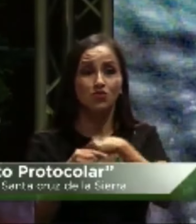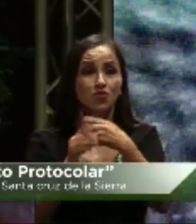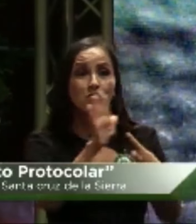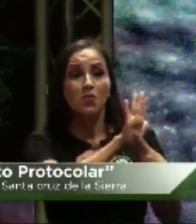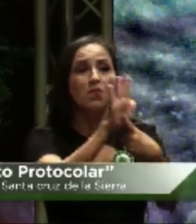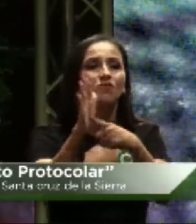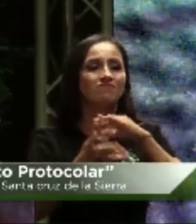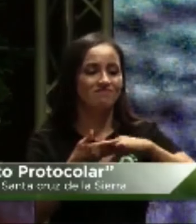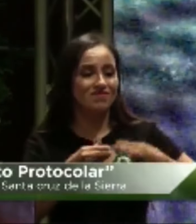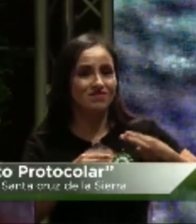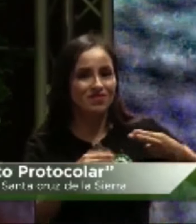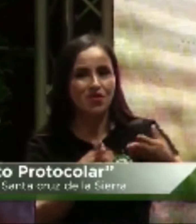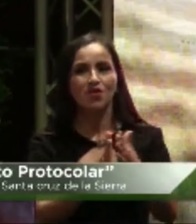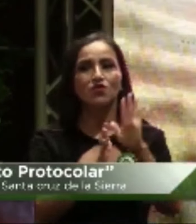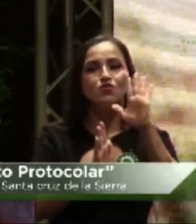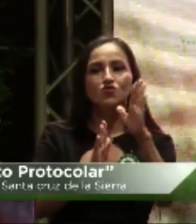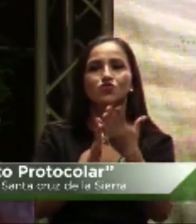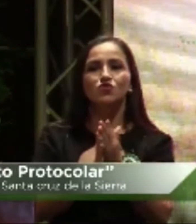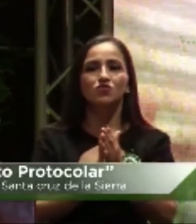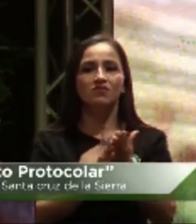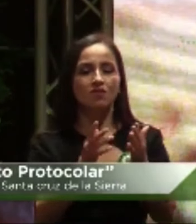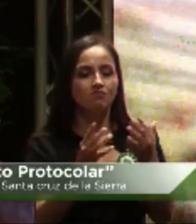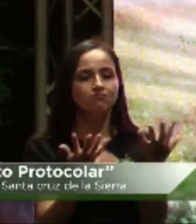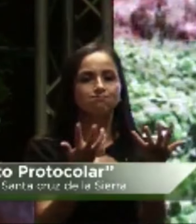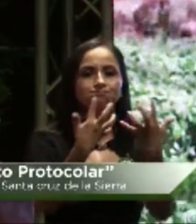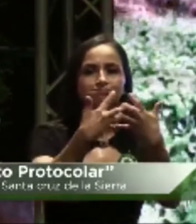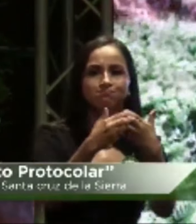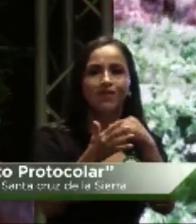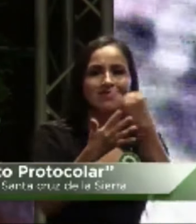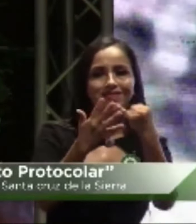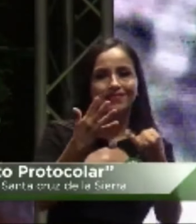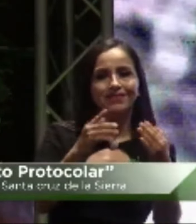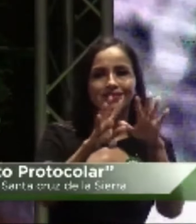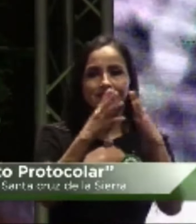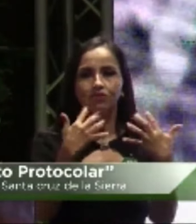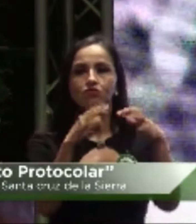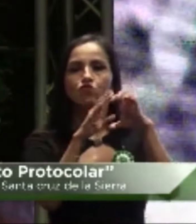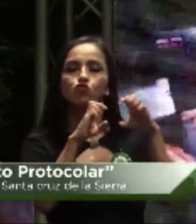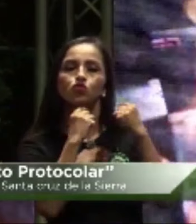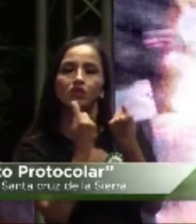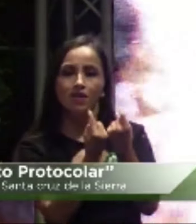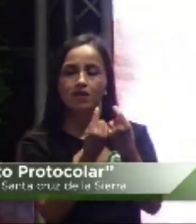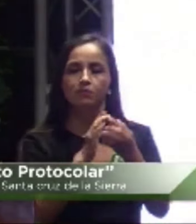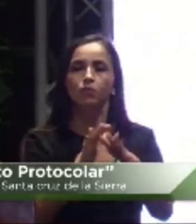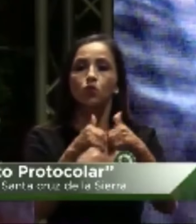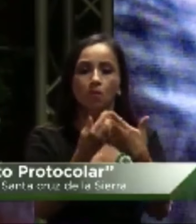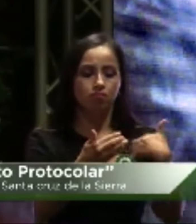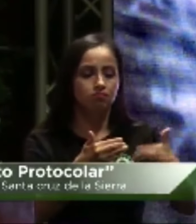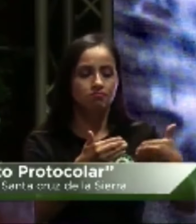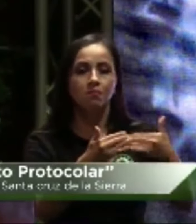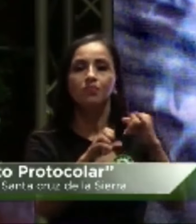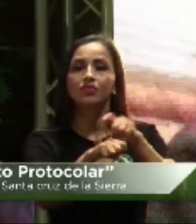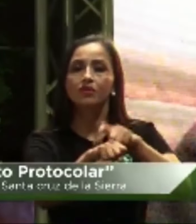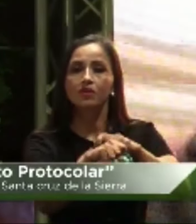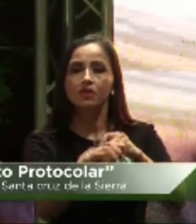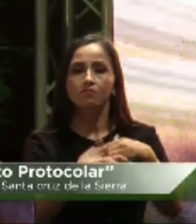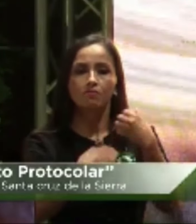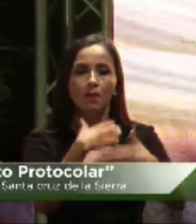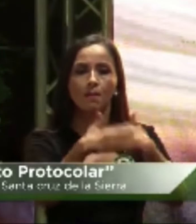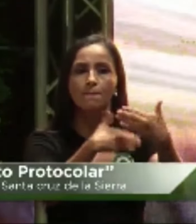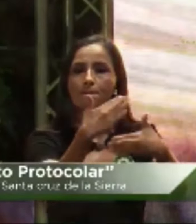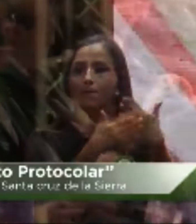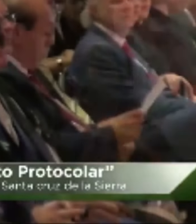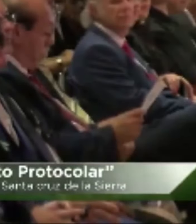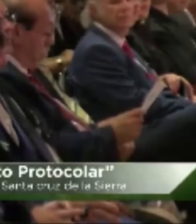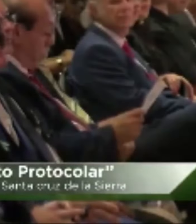nuestra historia civil e interinstitucional, que desde hace mucho tiempo viene impulsando el motor económico de